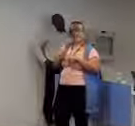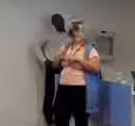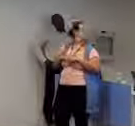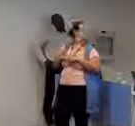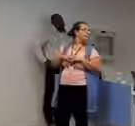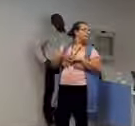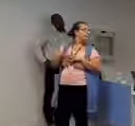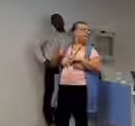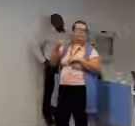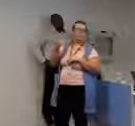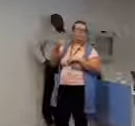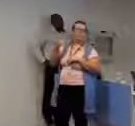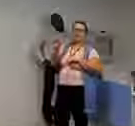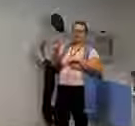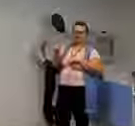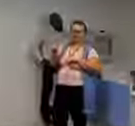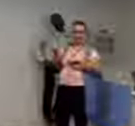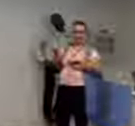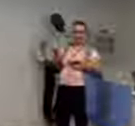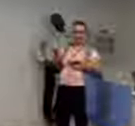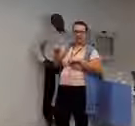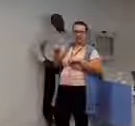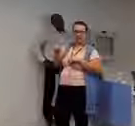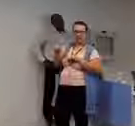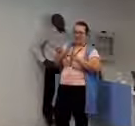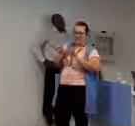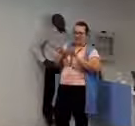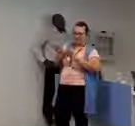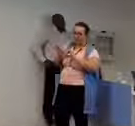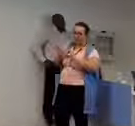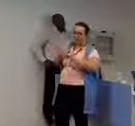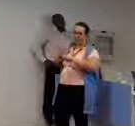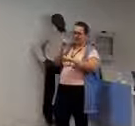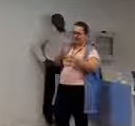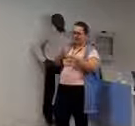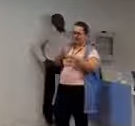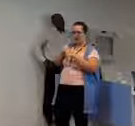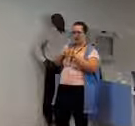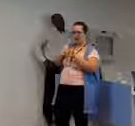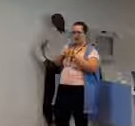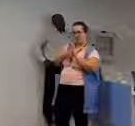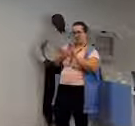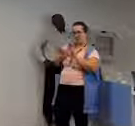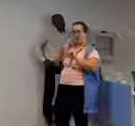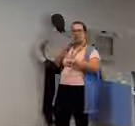PDM é Product Data Management, seria gerenciamento de dados do projeto.